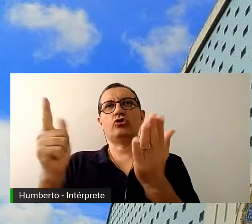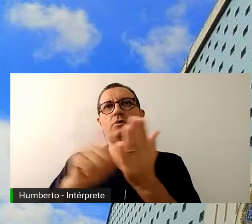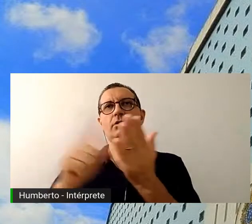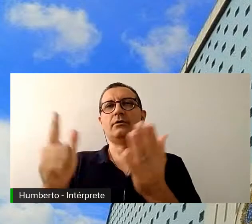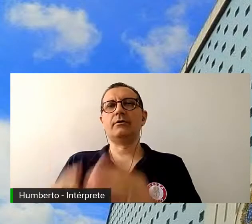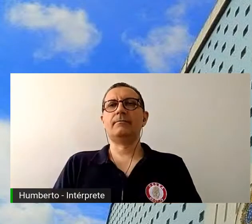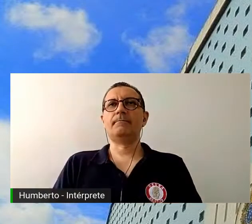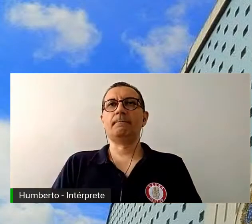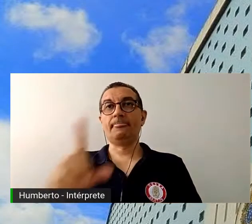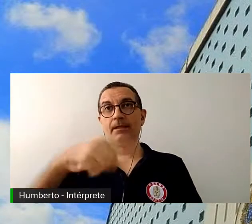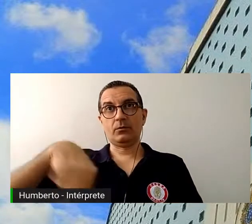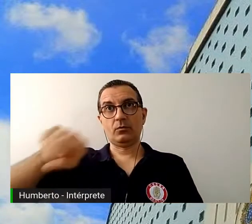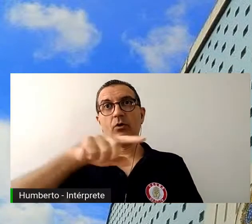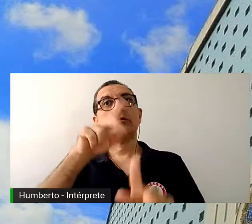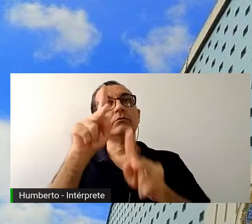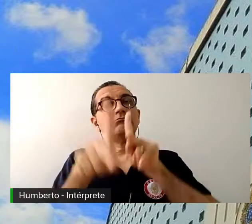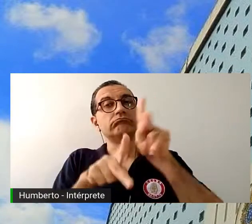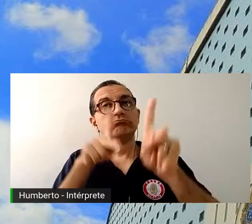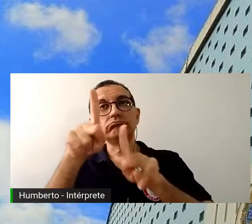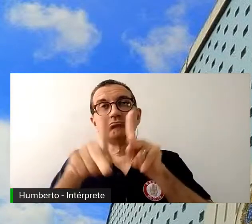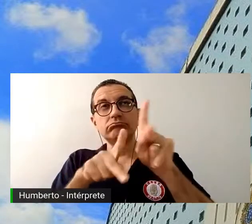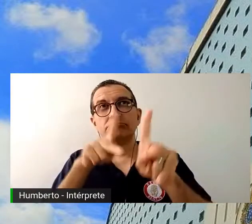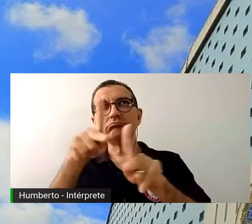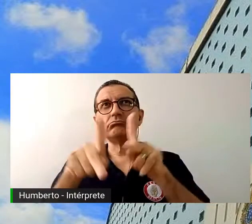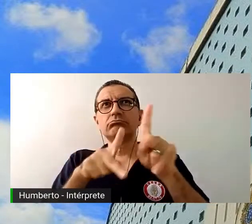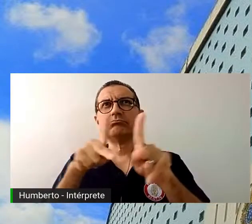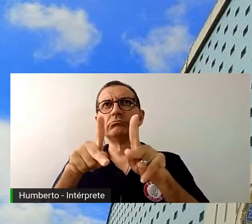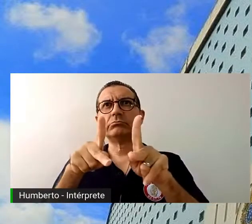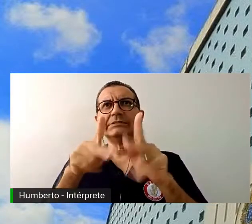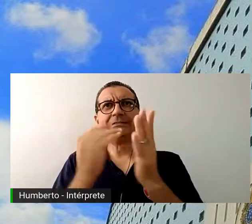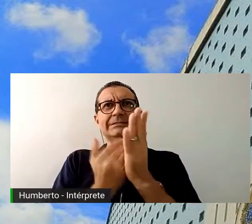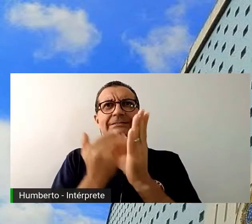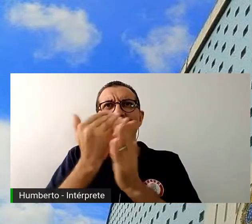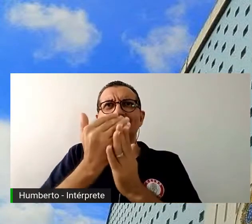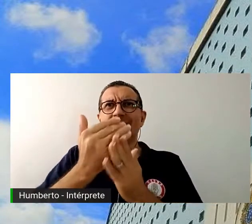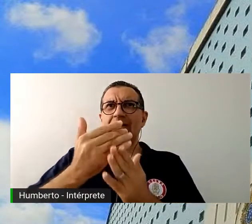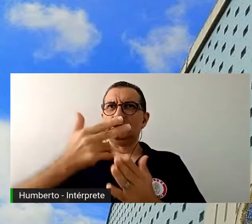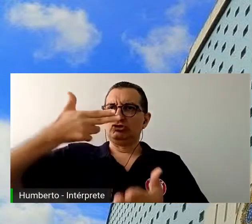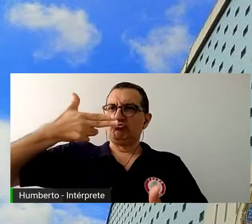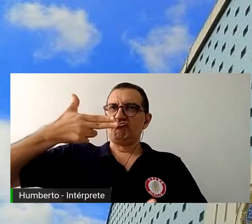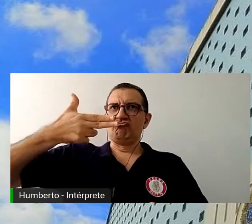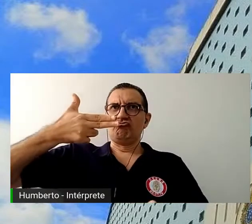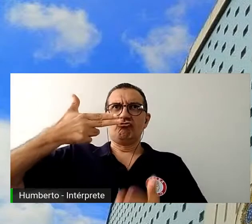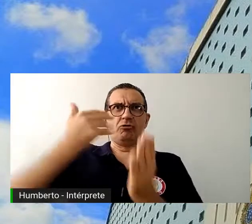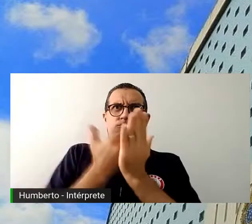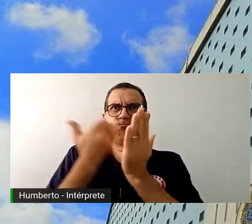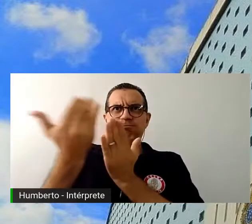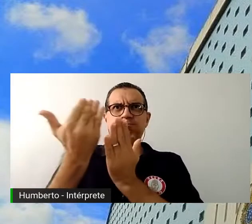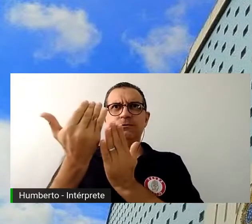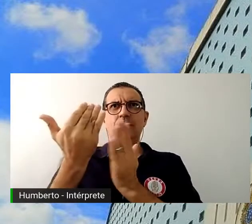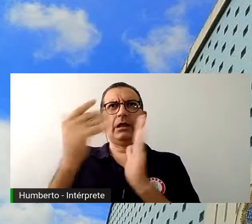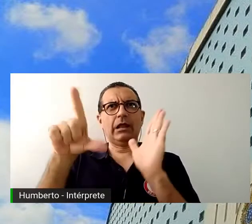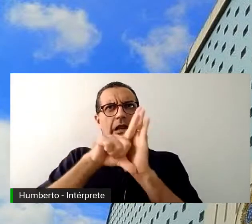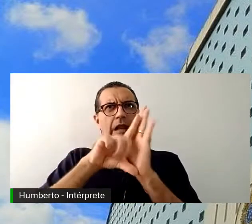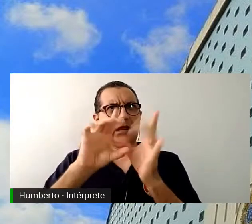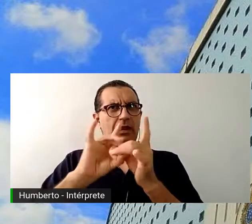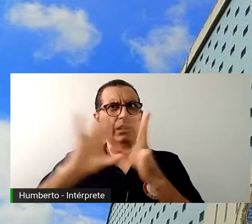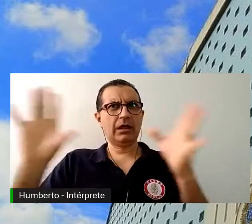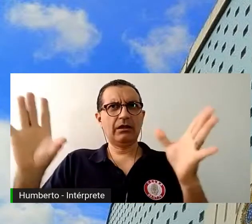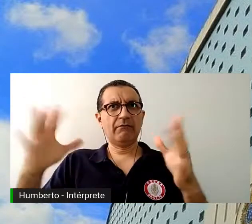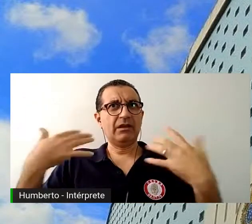uma população mais armada e amedrontada? Seguiremos afirmando